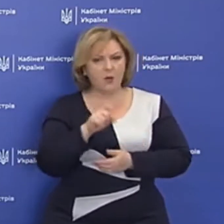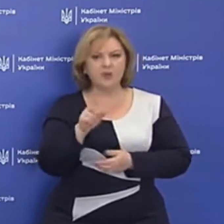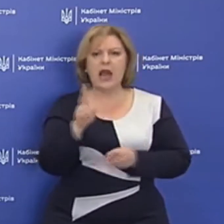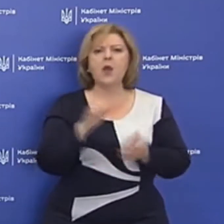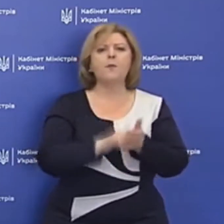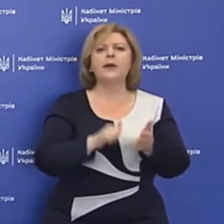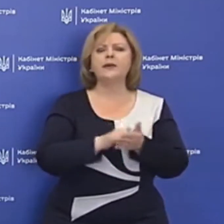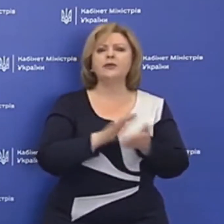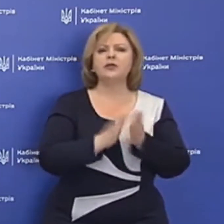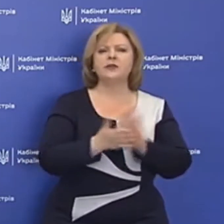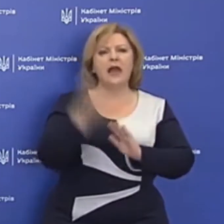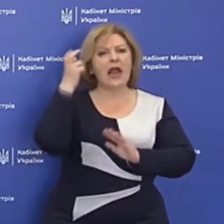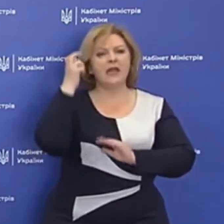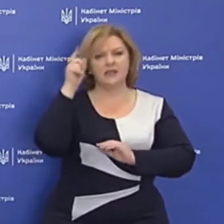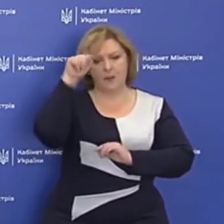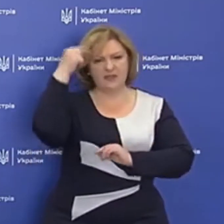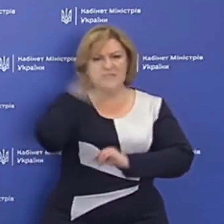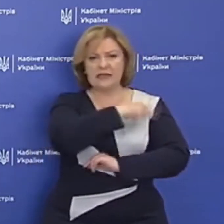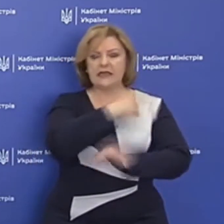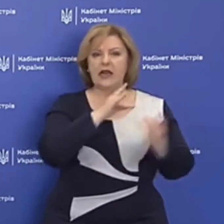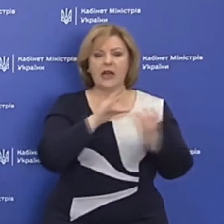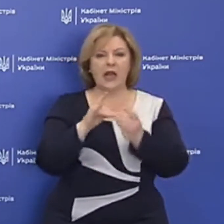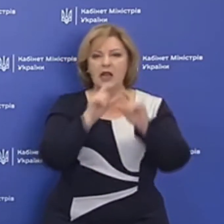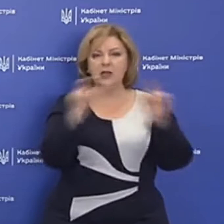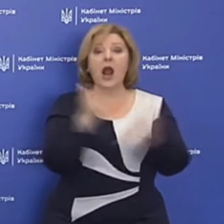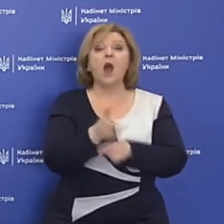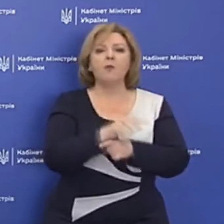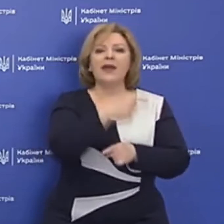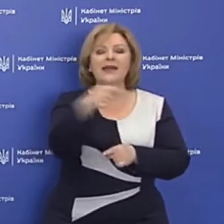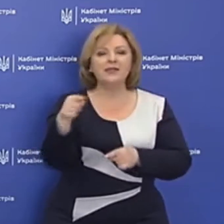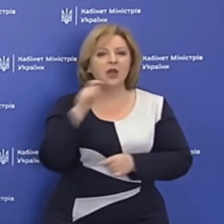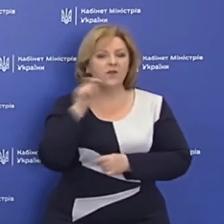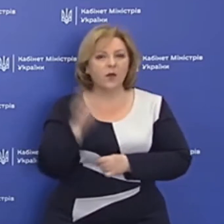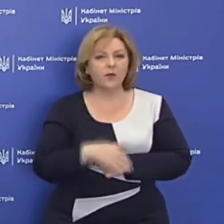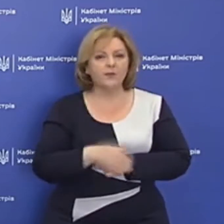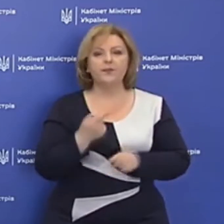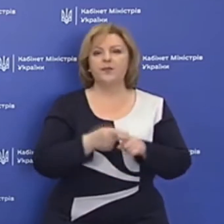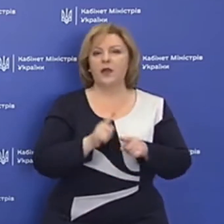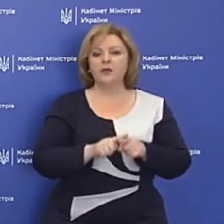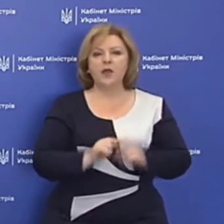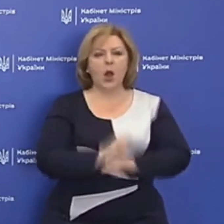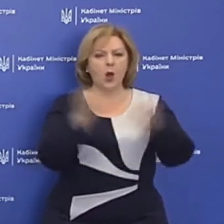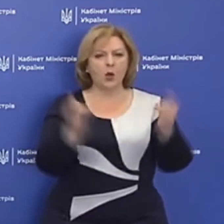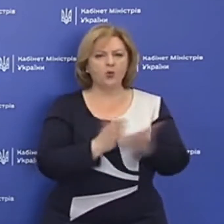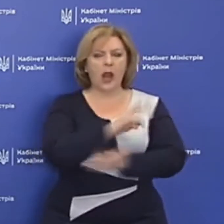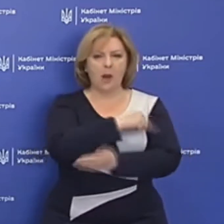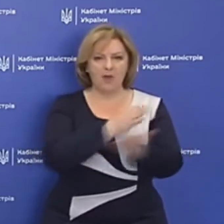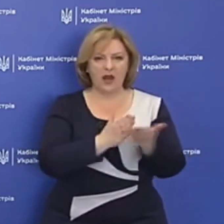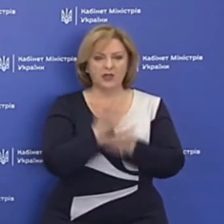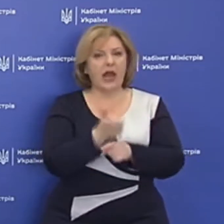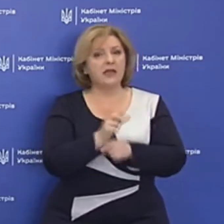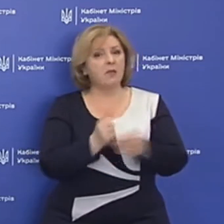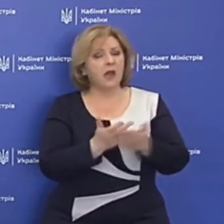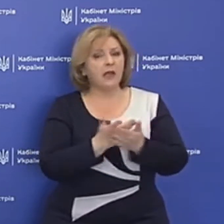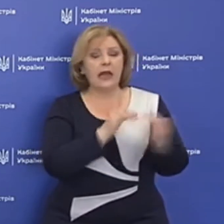є причина ситуації у Київській психіатричній лікарні та більшості інших в Україні? Це роздуті штати в медичних закладах, надмірна